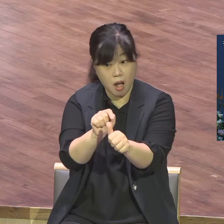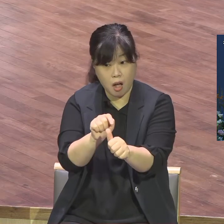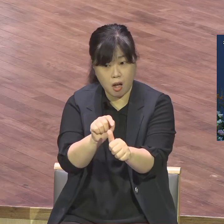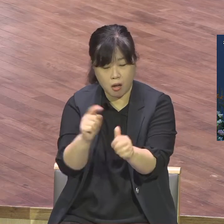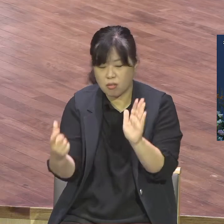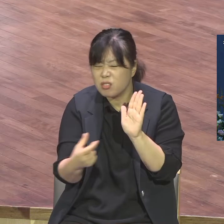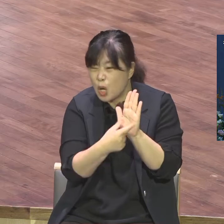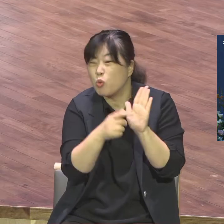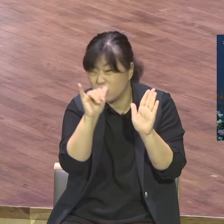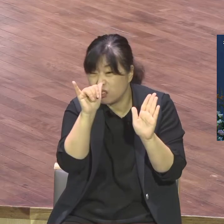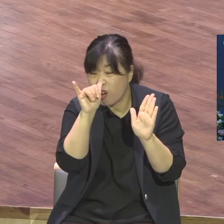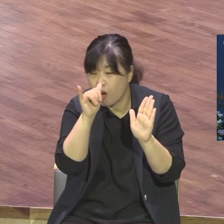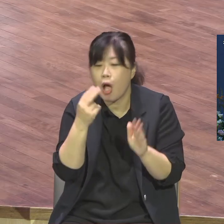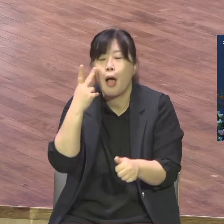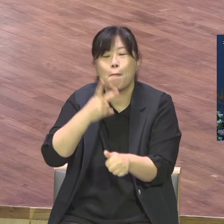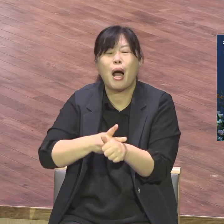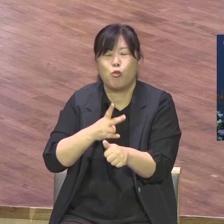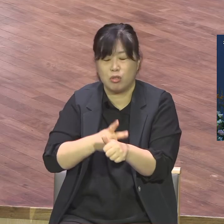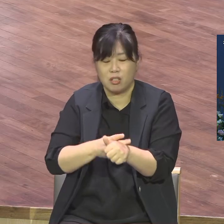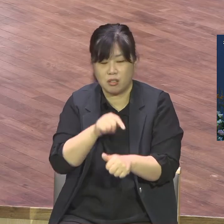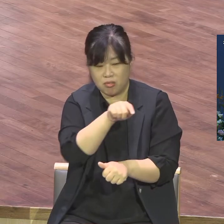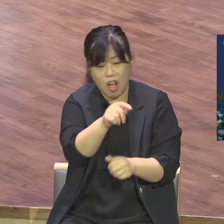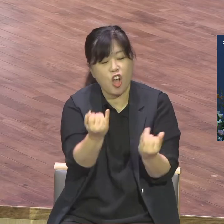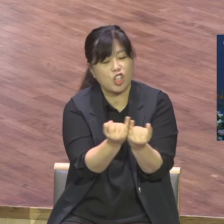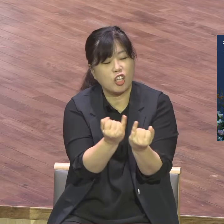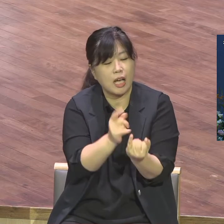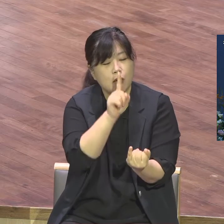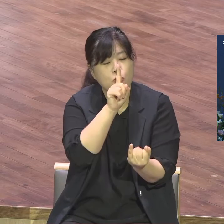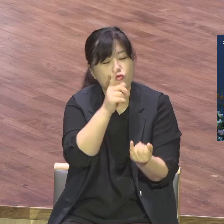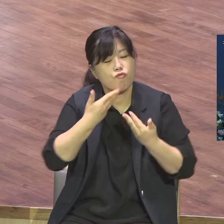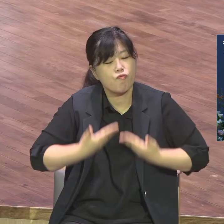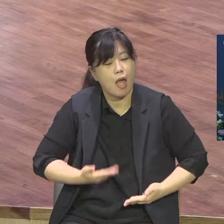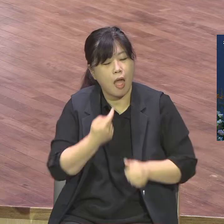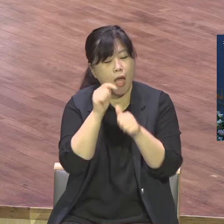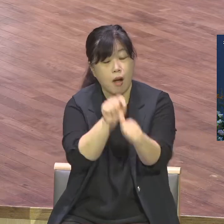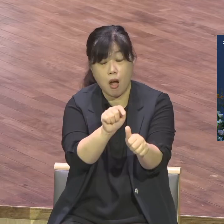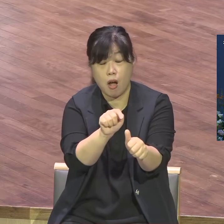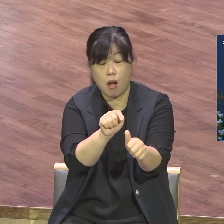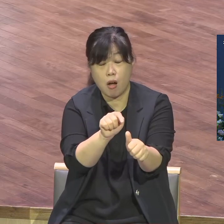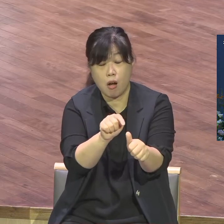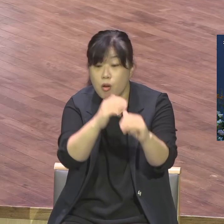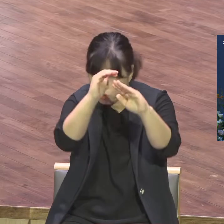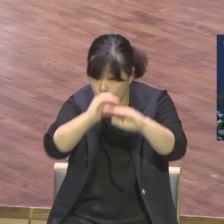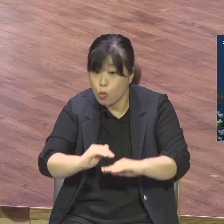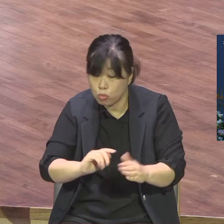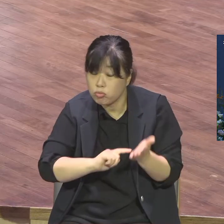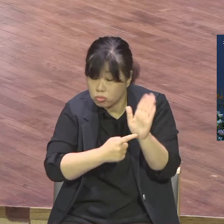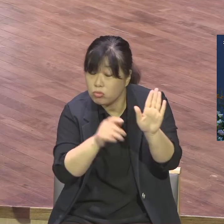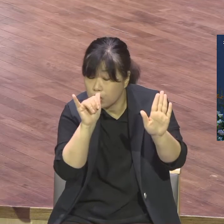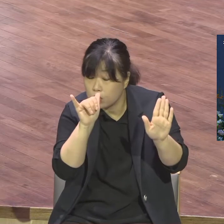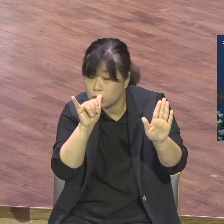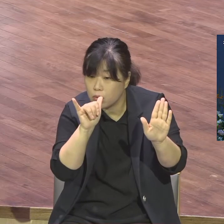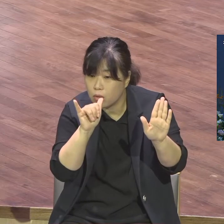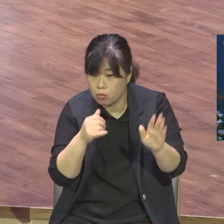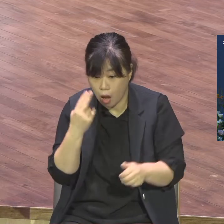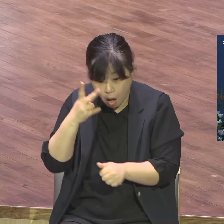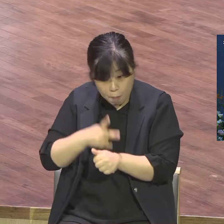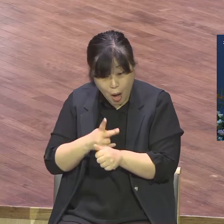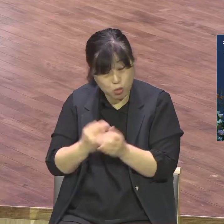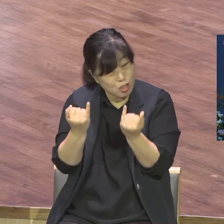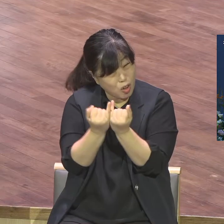바울이 한 말이에요. 그렇다면 자, 바울이 여성 차별주의자냐? 전혀